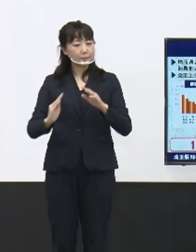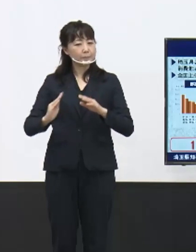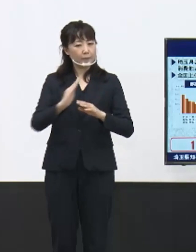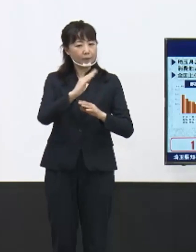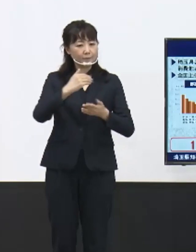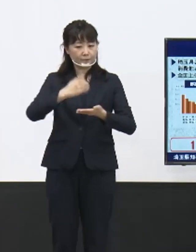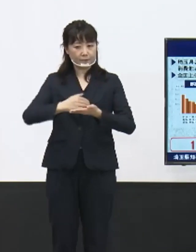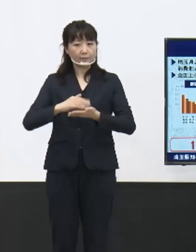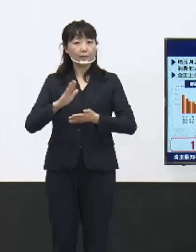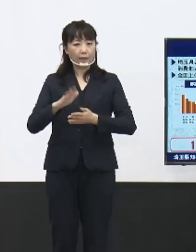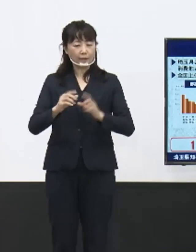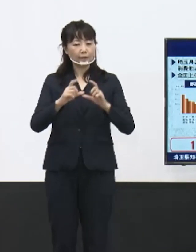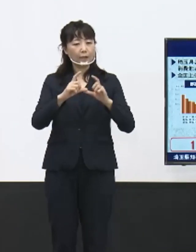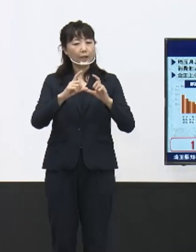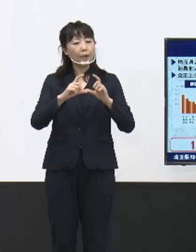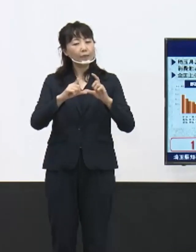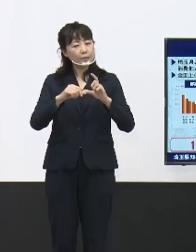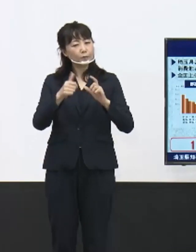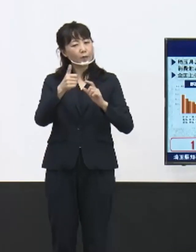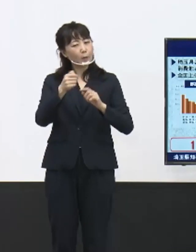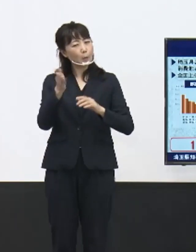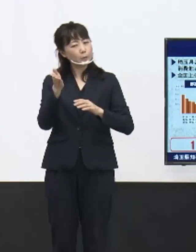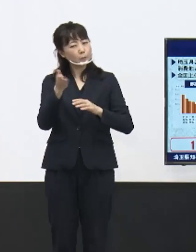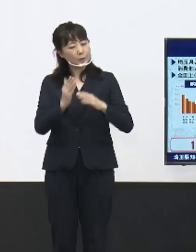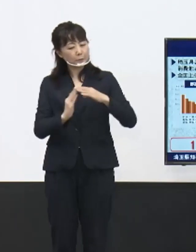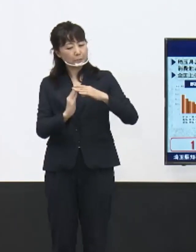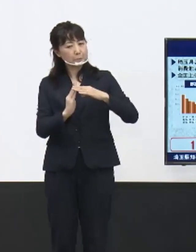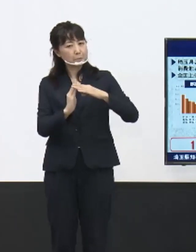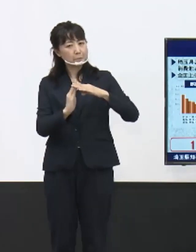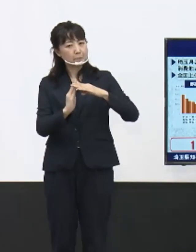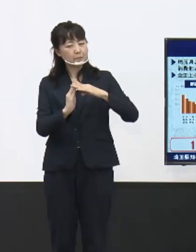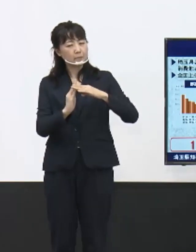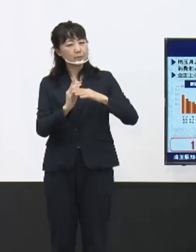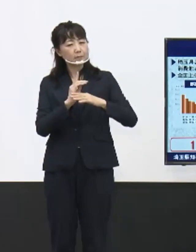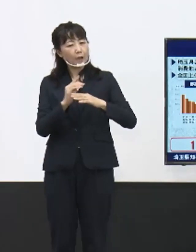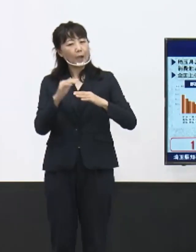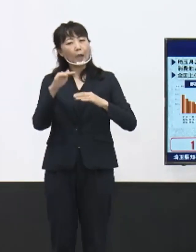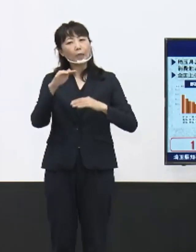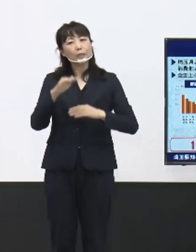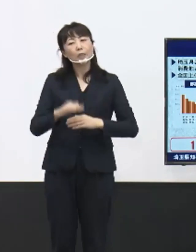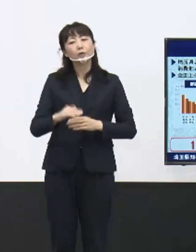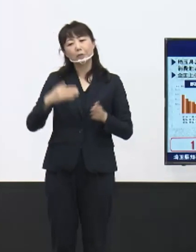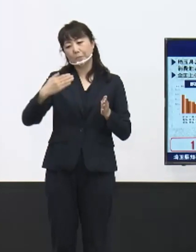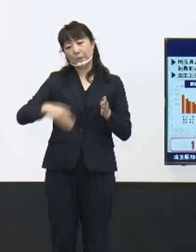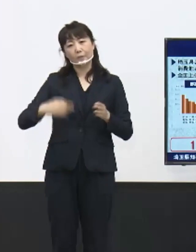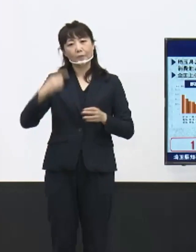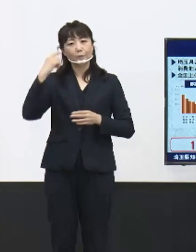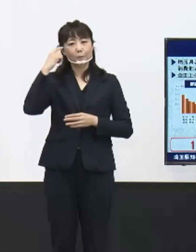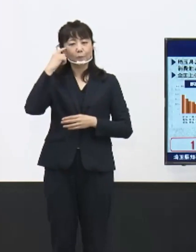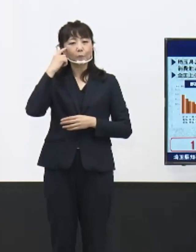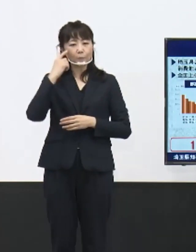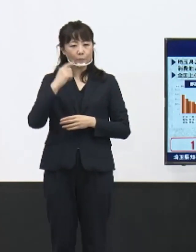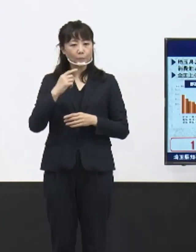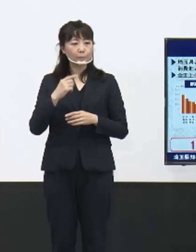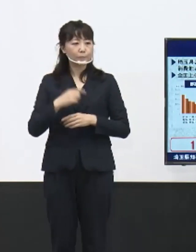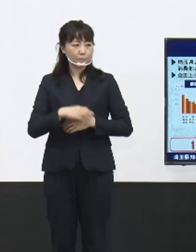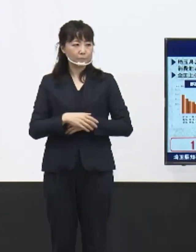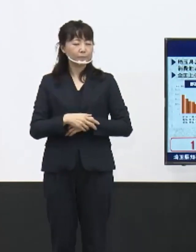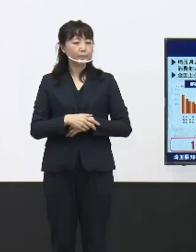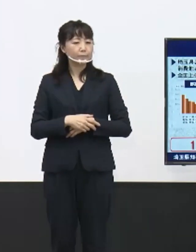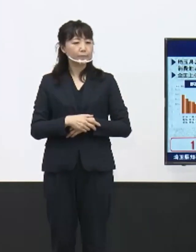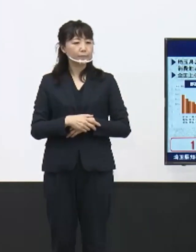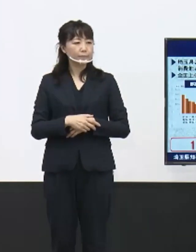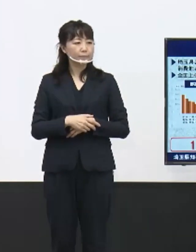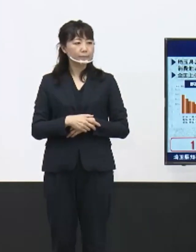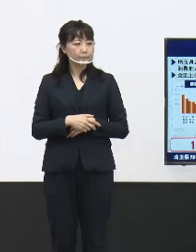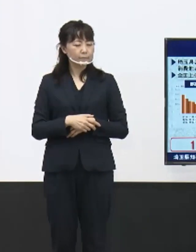れど、投票率 50% ちょっとというのはだいぶ低いと思います。中選挙区時代、70年80年代と比べても